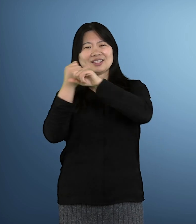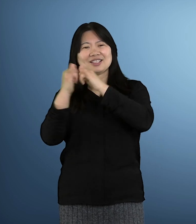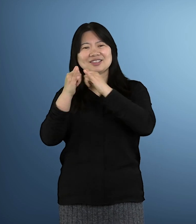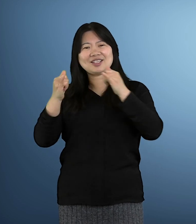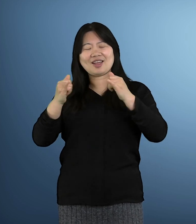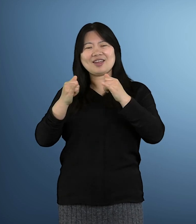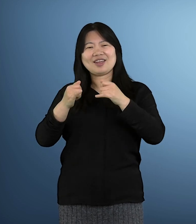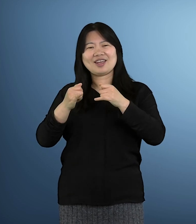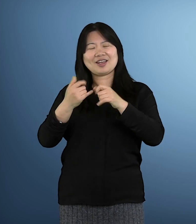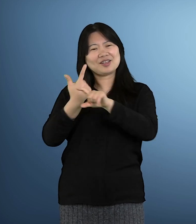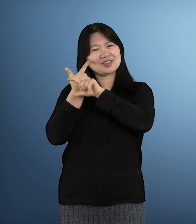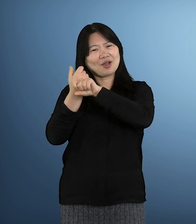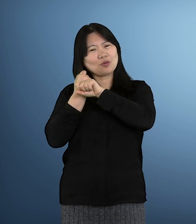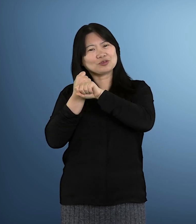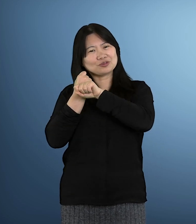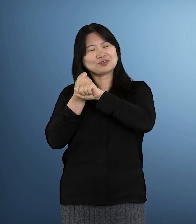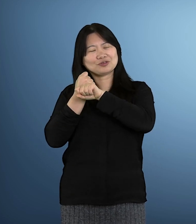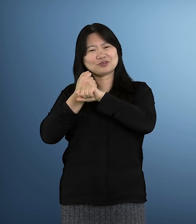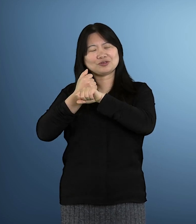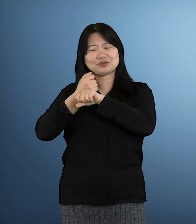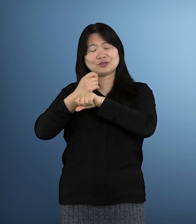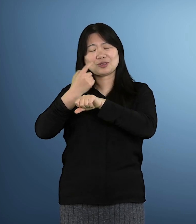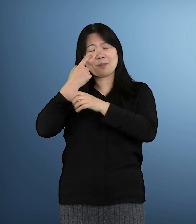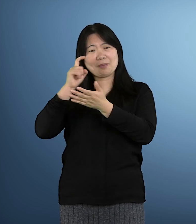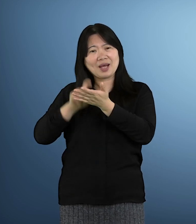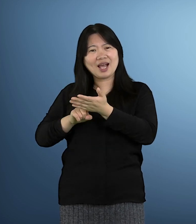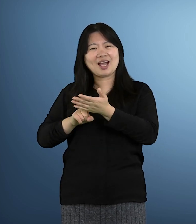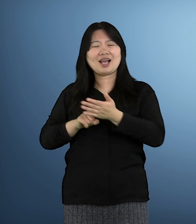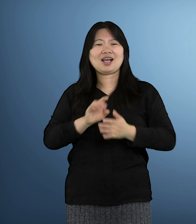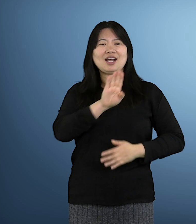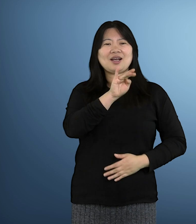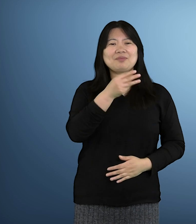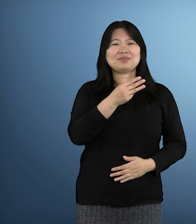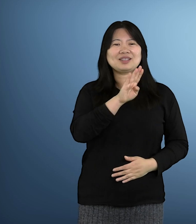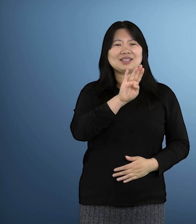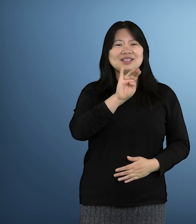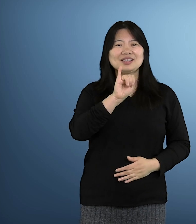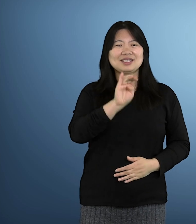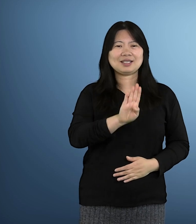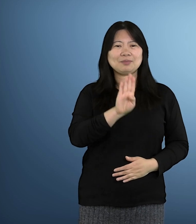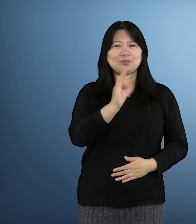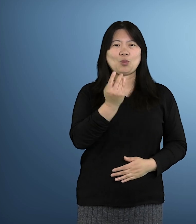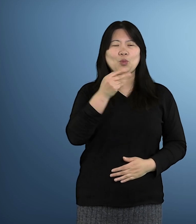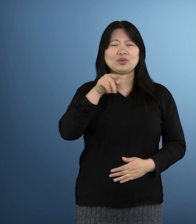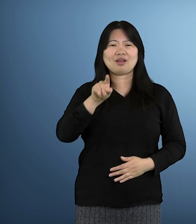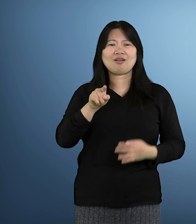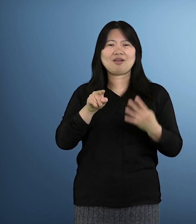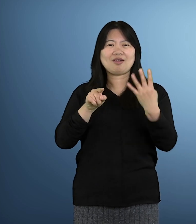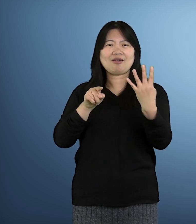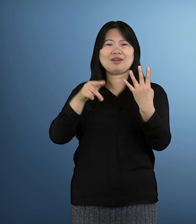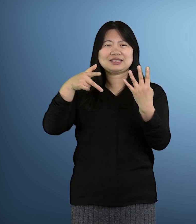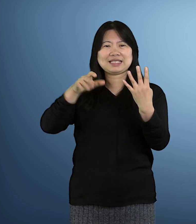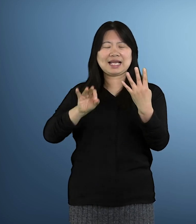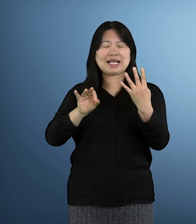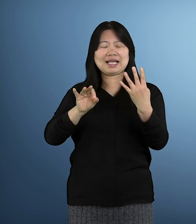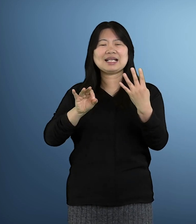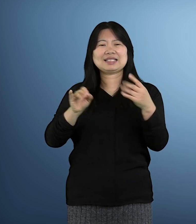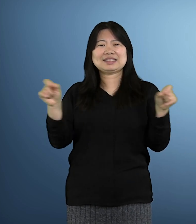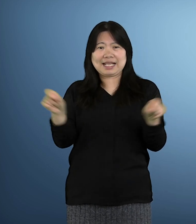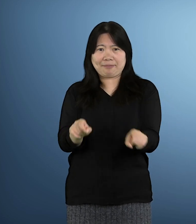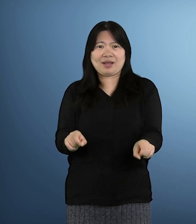분석을 찾아보니까 이 빌립보서는 넉 장에 걸친 짧은